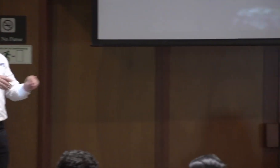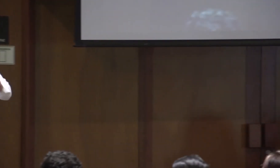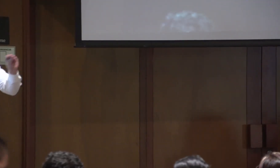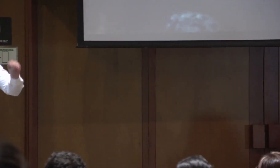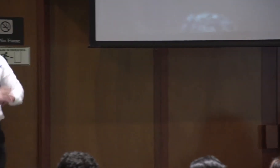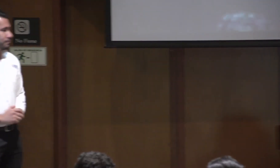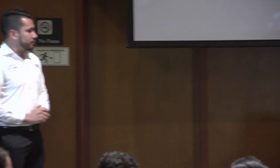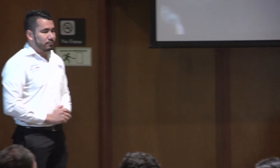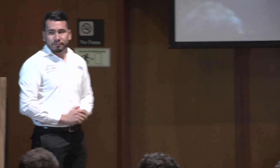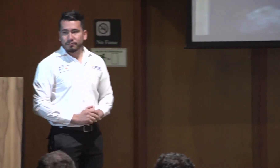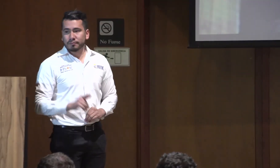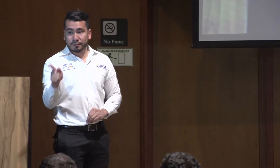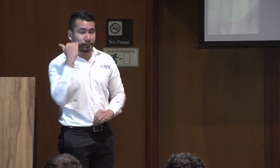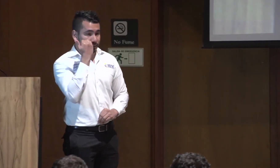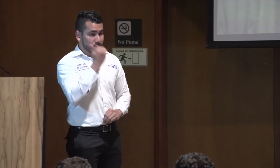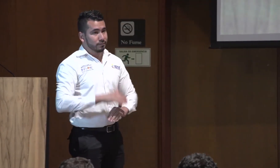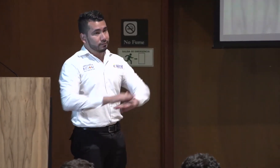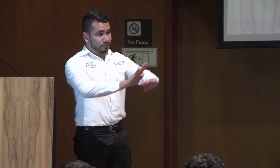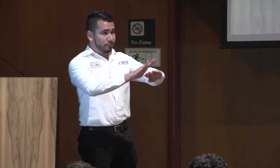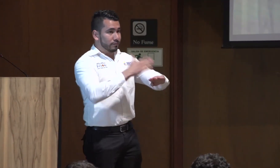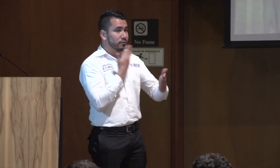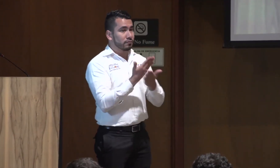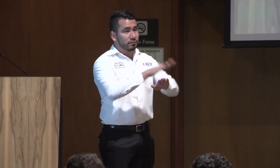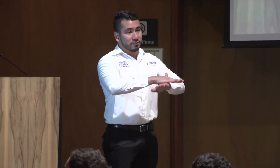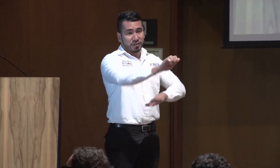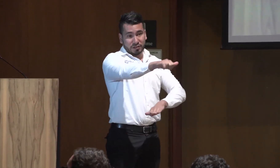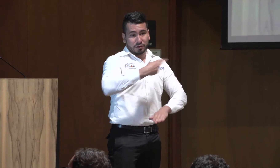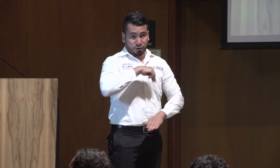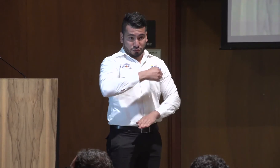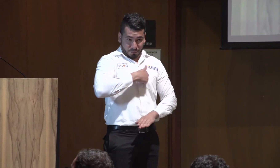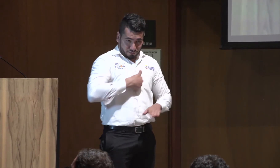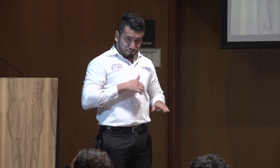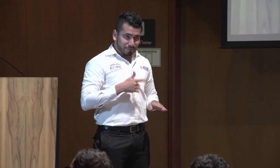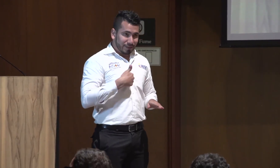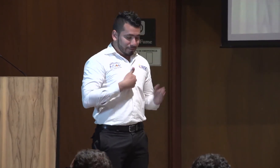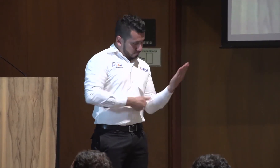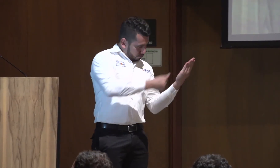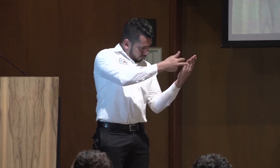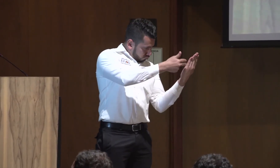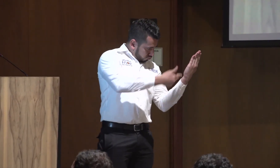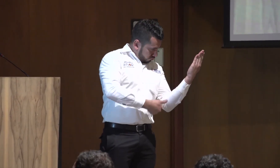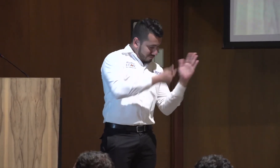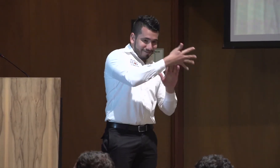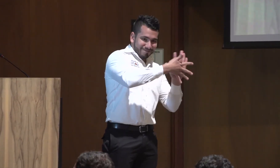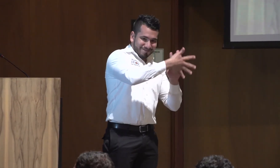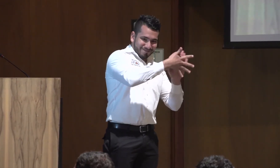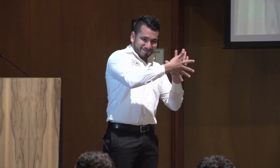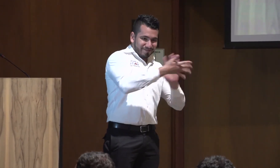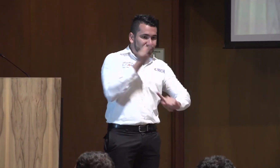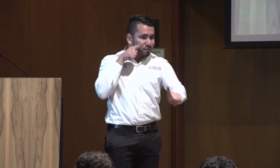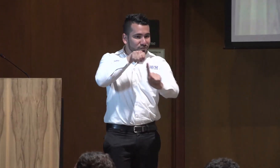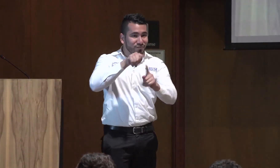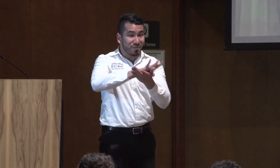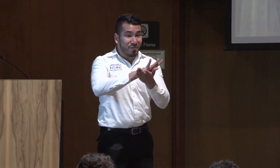Bueno, sí, claro, buenas tardes. Sí tenemos pensado en el plan de activación del Glosario Señas para la Paz, visitar